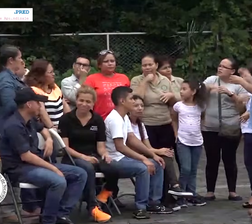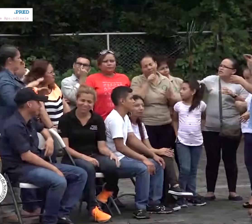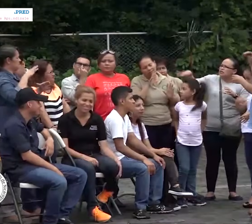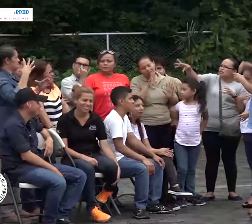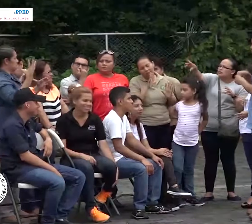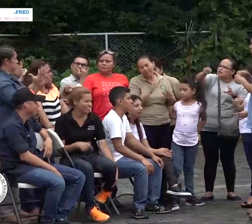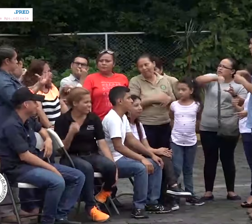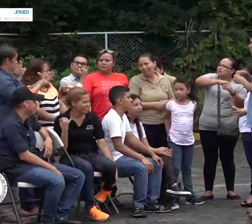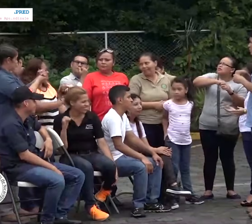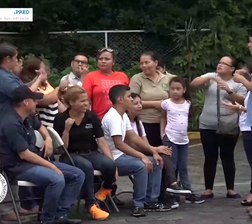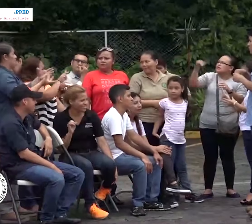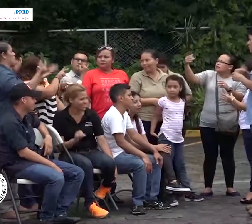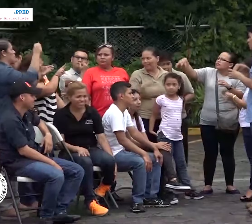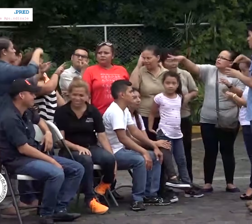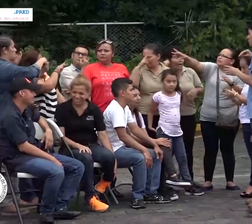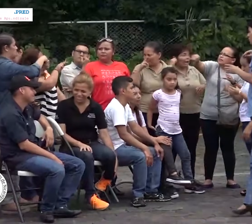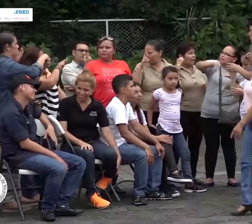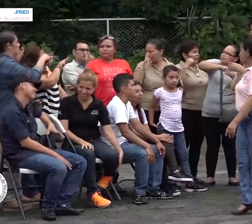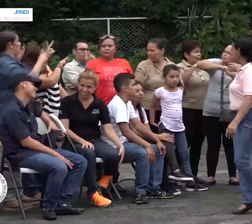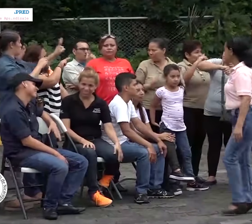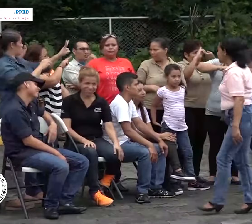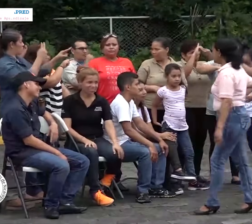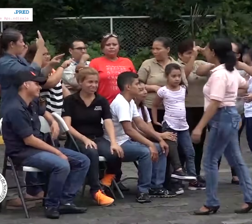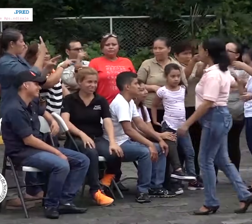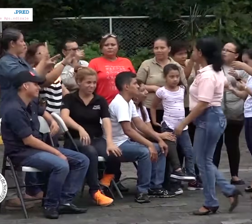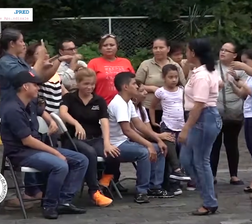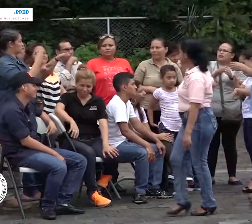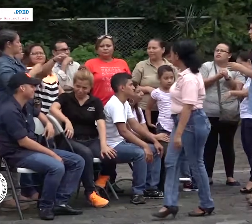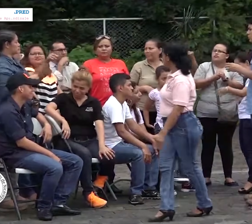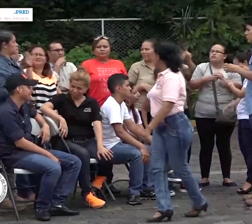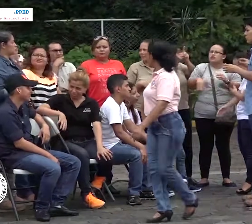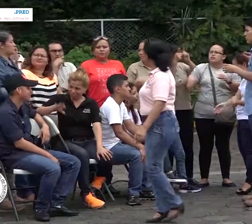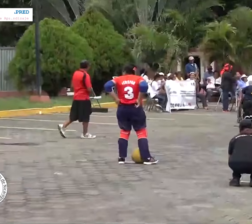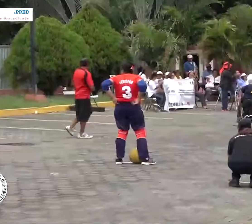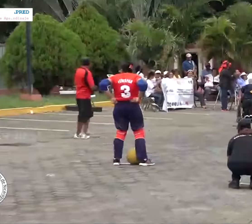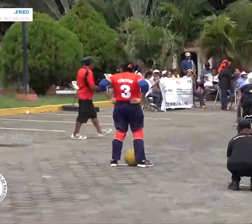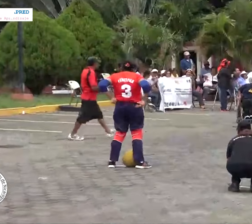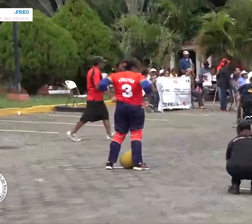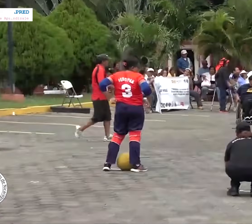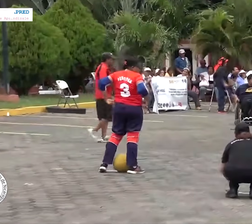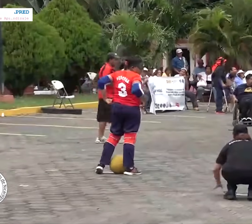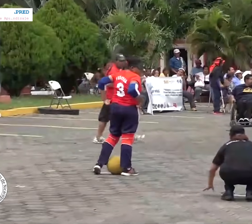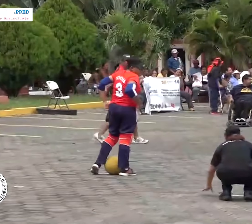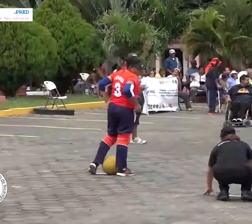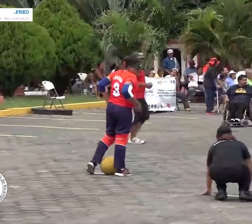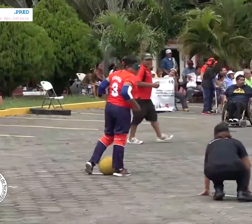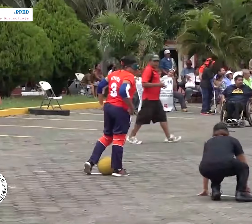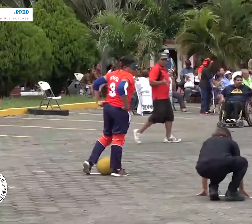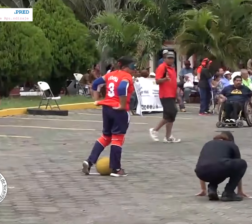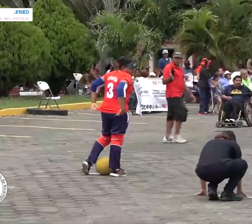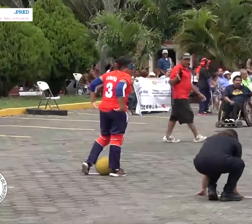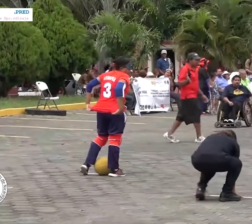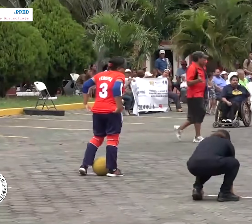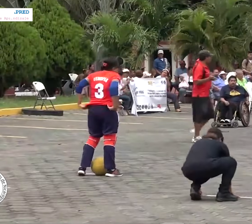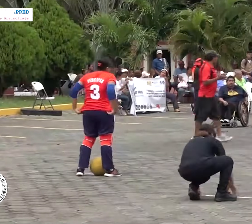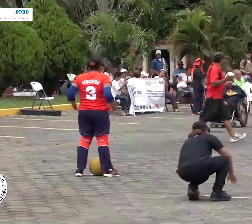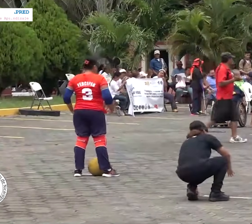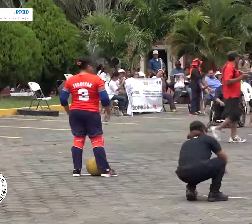o enfermeras o bomberos, es importante que conozcan ellos la lengua de señas, porque